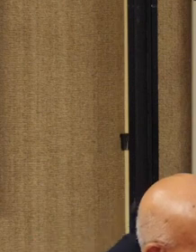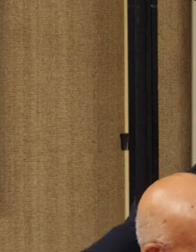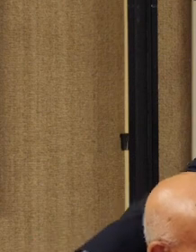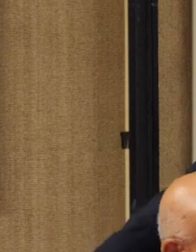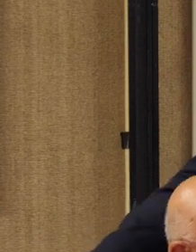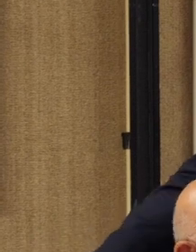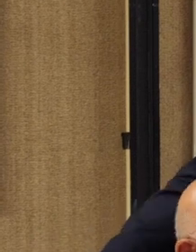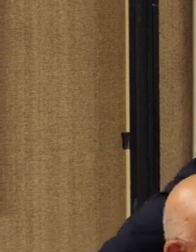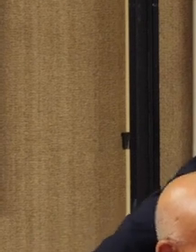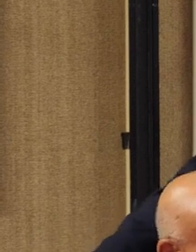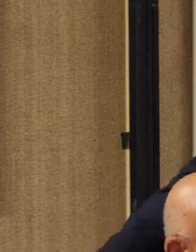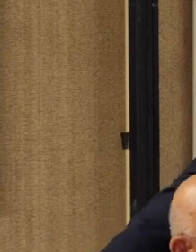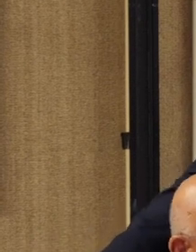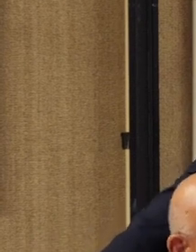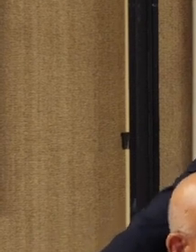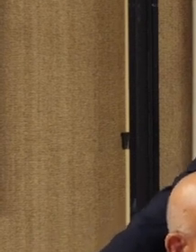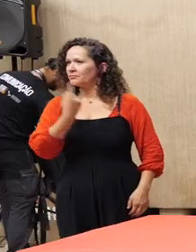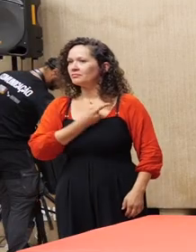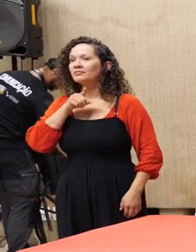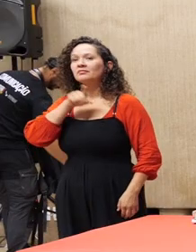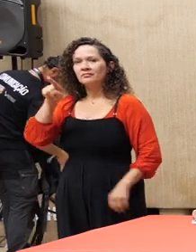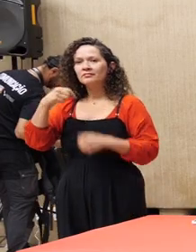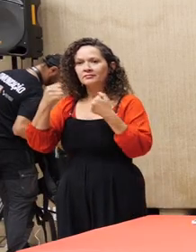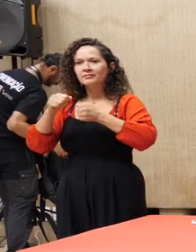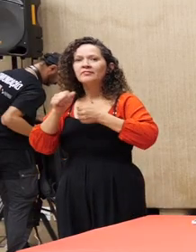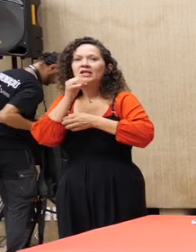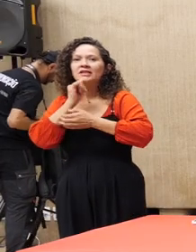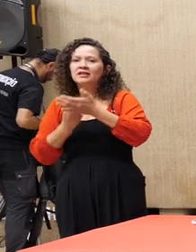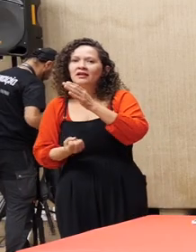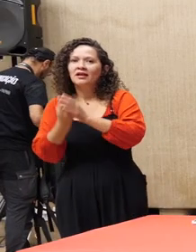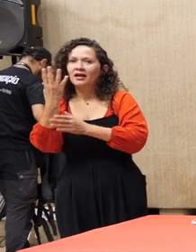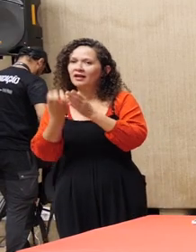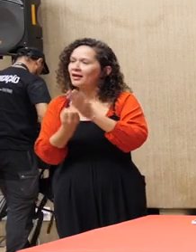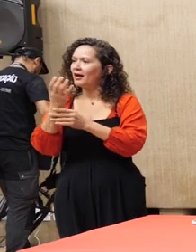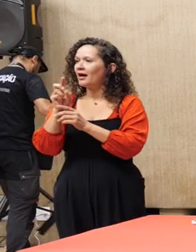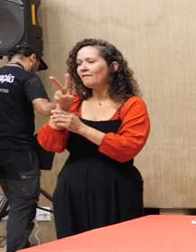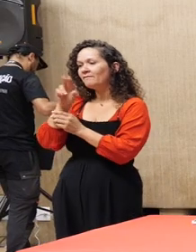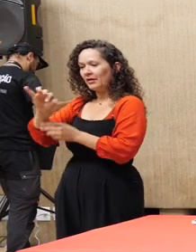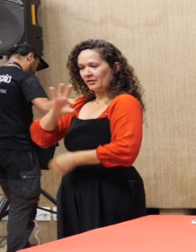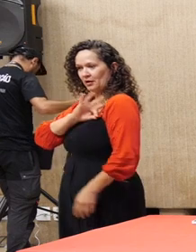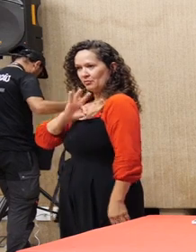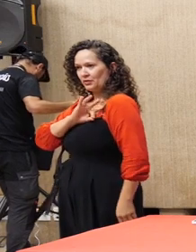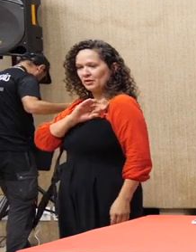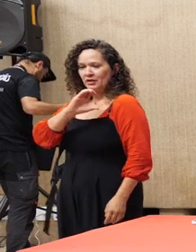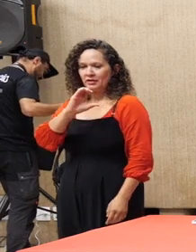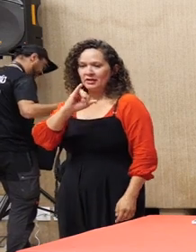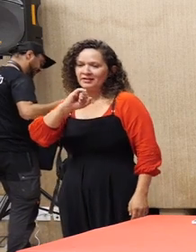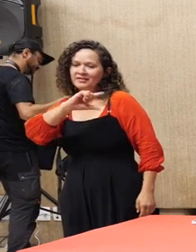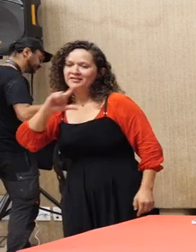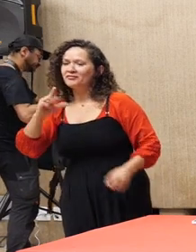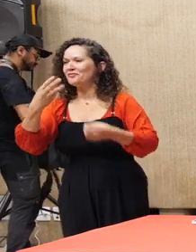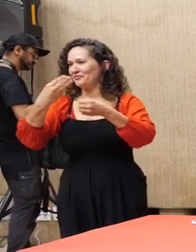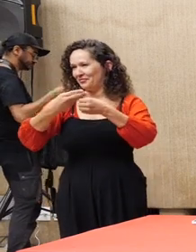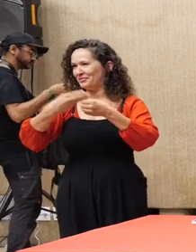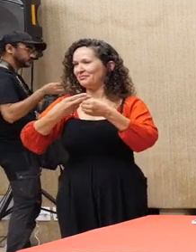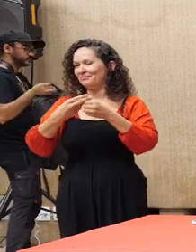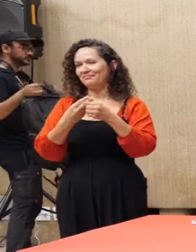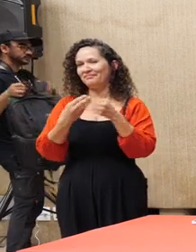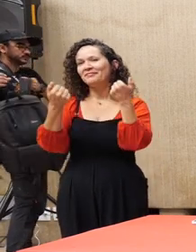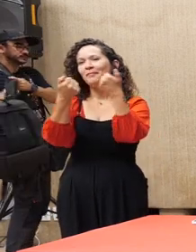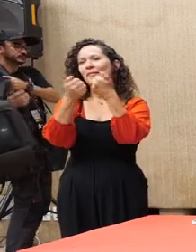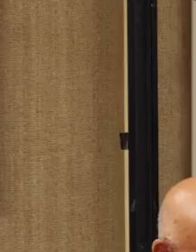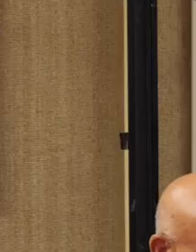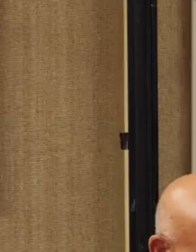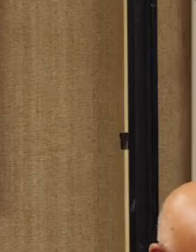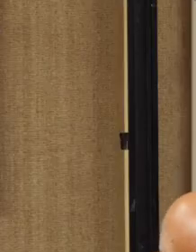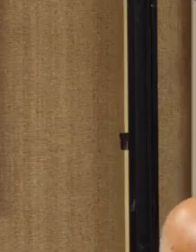professor Mariano, que a gente tem que colocar lá, quando nascer e vai nascer, a Polícia Civil Municipal, para ficar próximo da